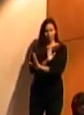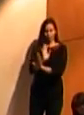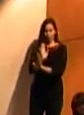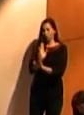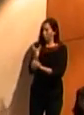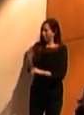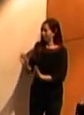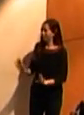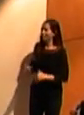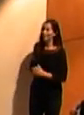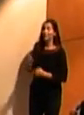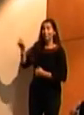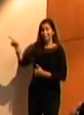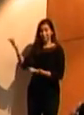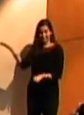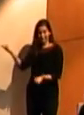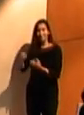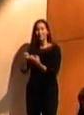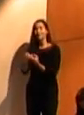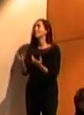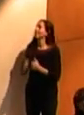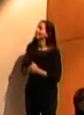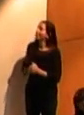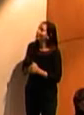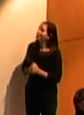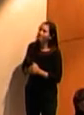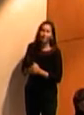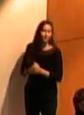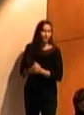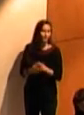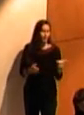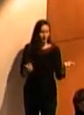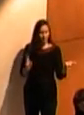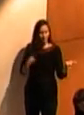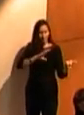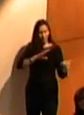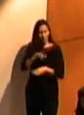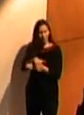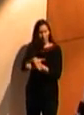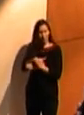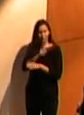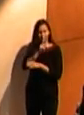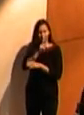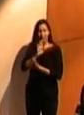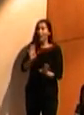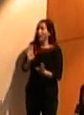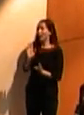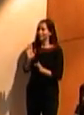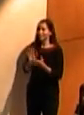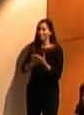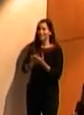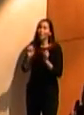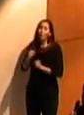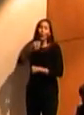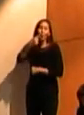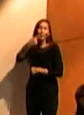Donc là, c'est le cas de repères visuels. Non, parce que Montpellier, on n'a pas D'accord, bon, ça explique. Je peux quand même vous parler du tram